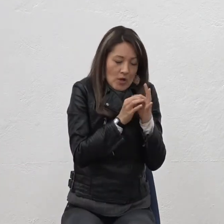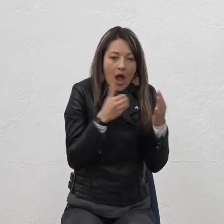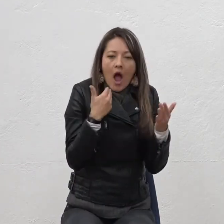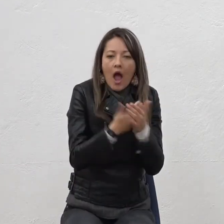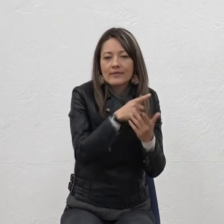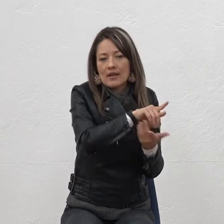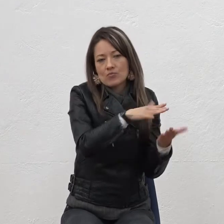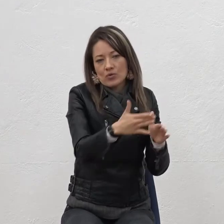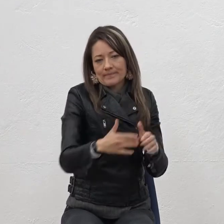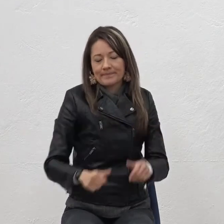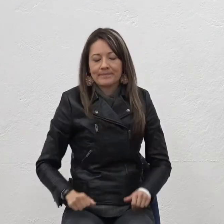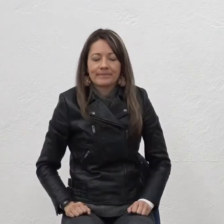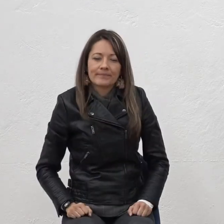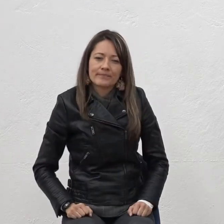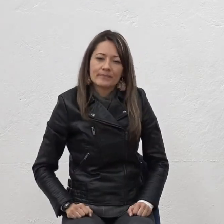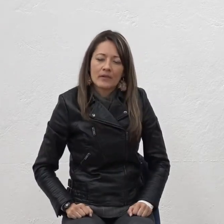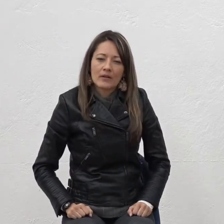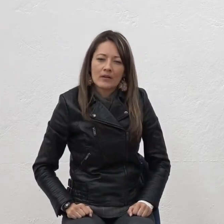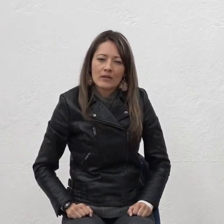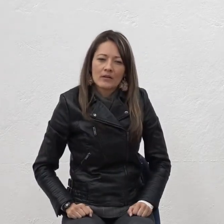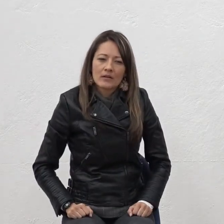día de su muerte.